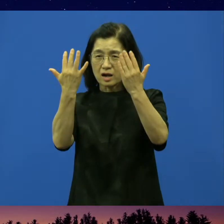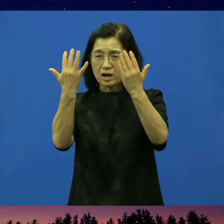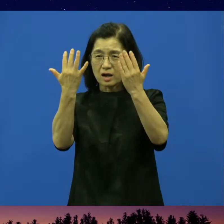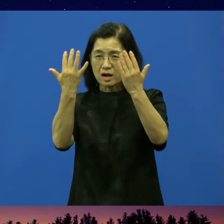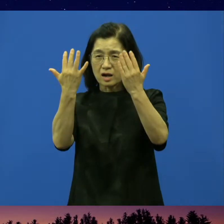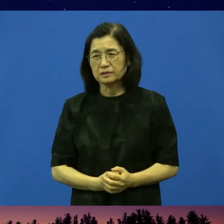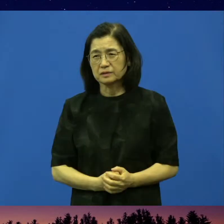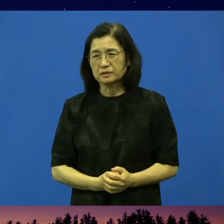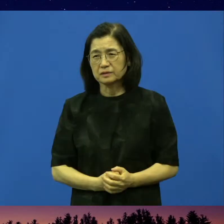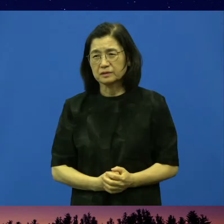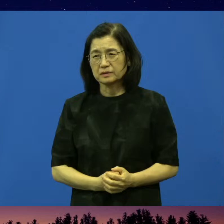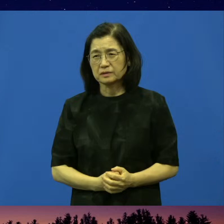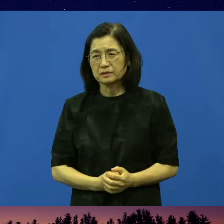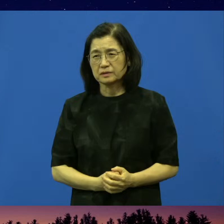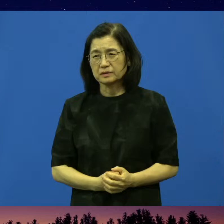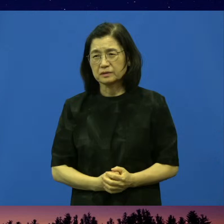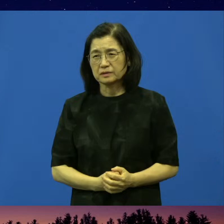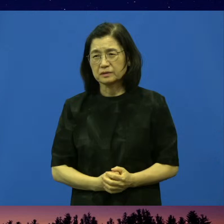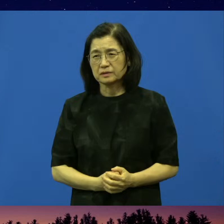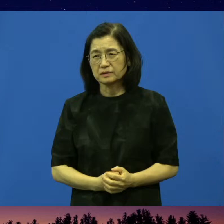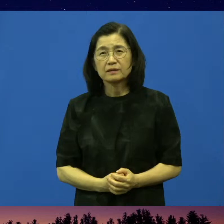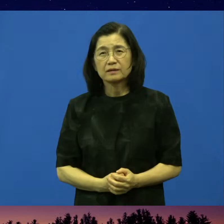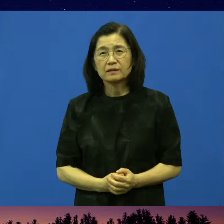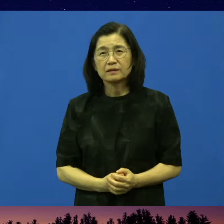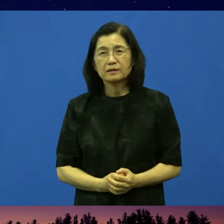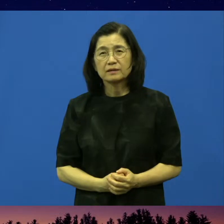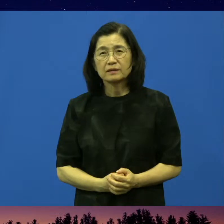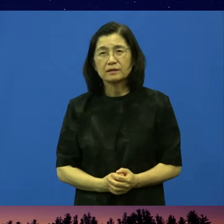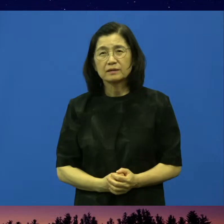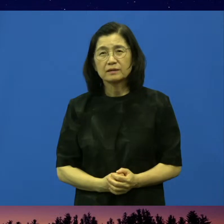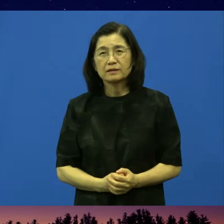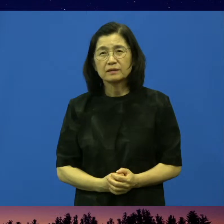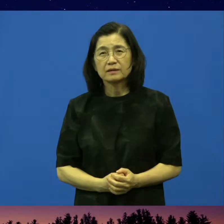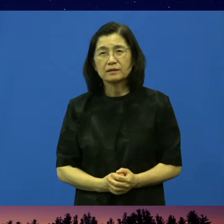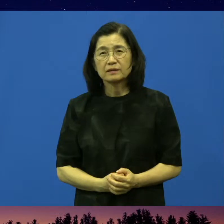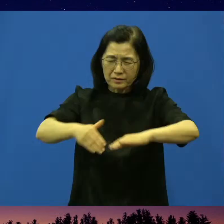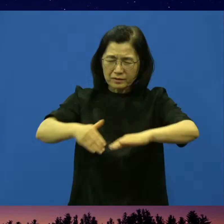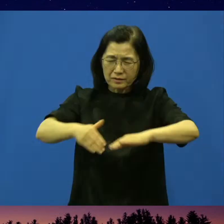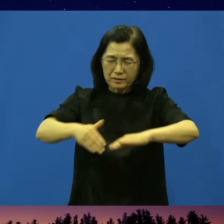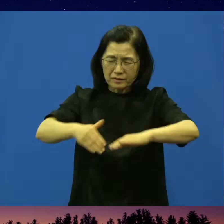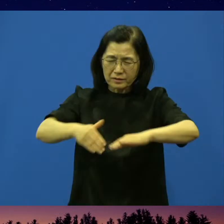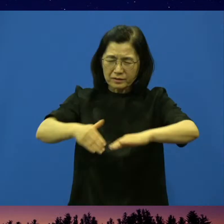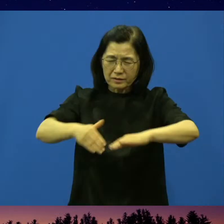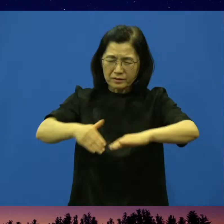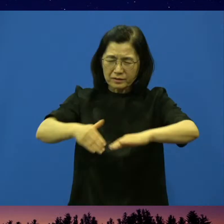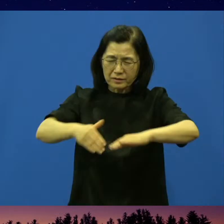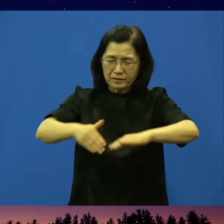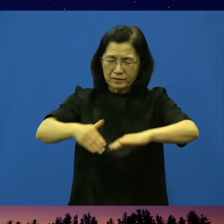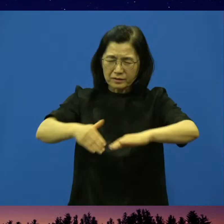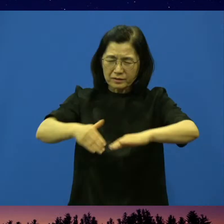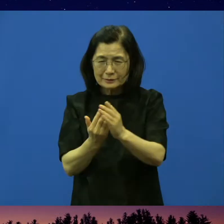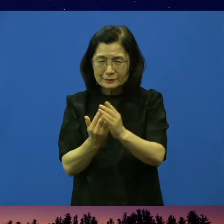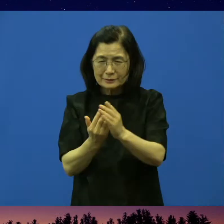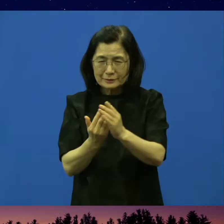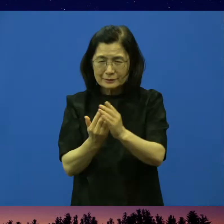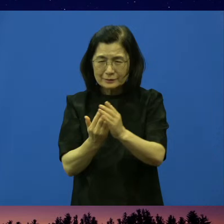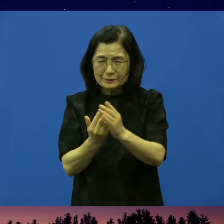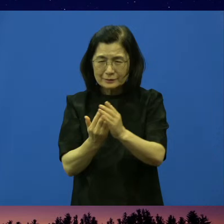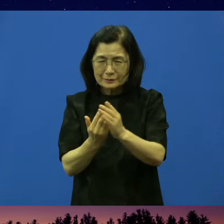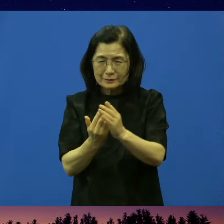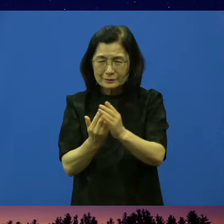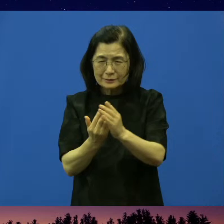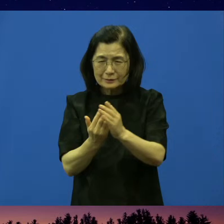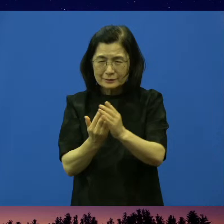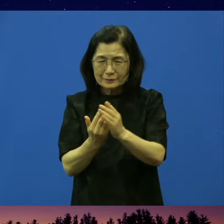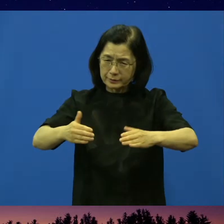그냥 시작했겠습니까? 여러분 계획을 얼마나 세웠겠습니까? 얼마나 완벽하게 계획을 세웠겠습니까? 그런데 여러분